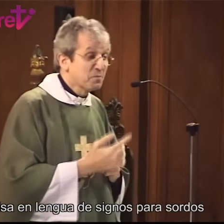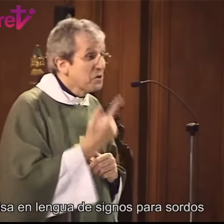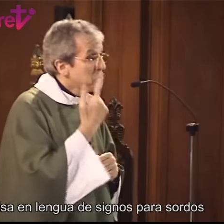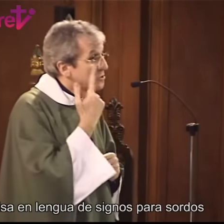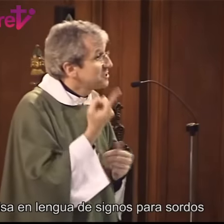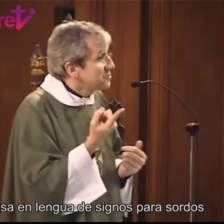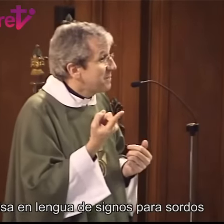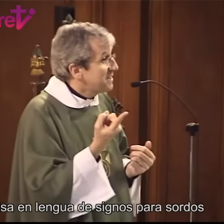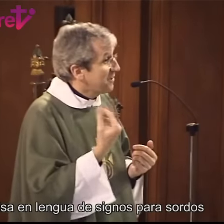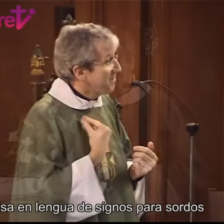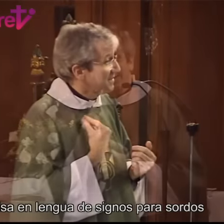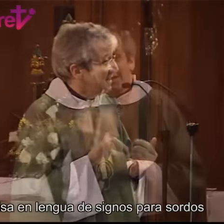Yo no sé si os ha pasado que a veces,